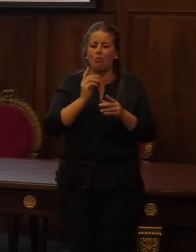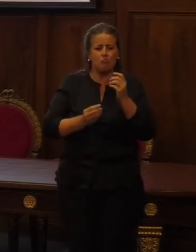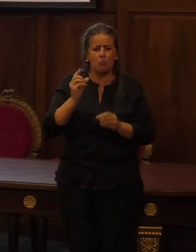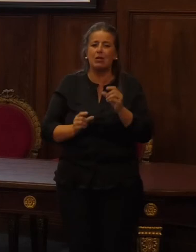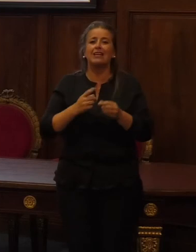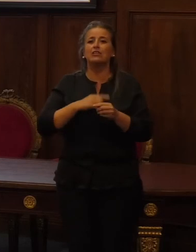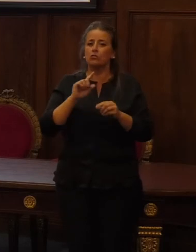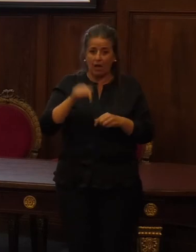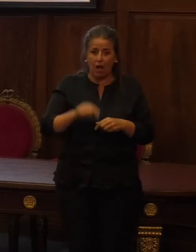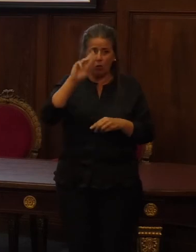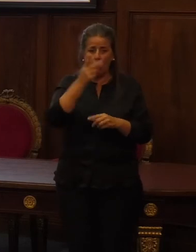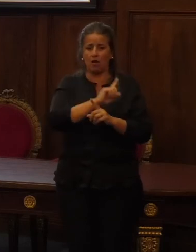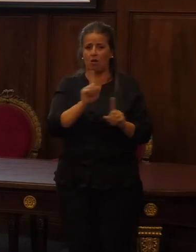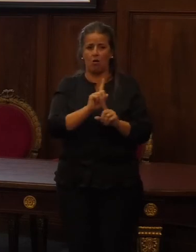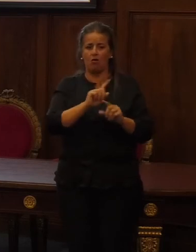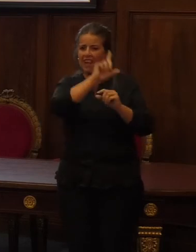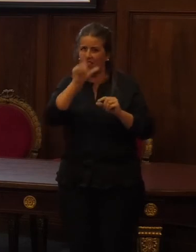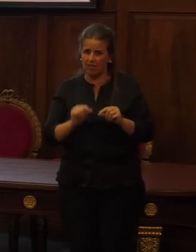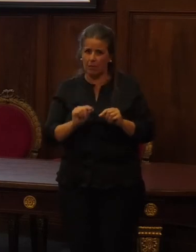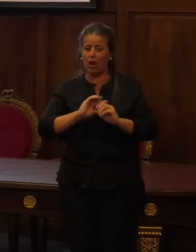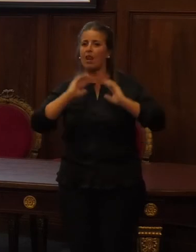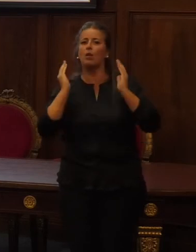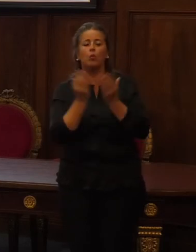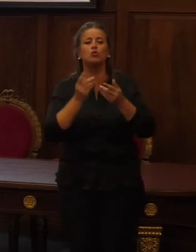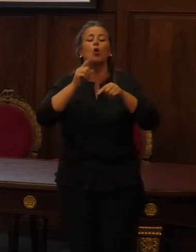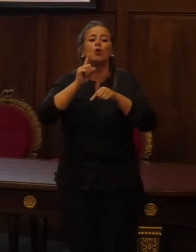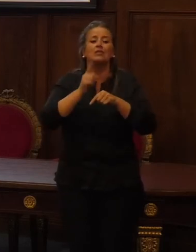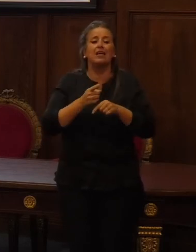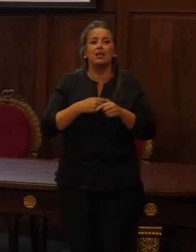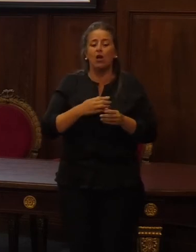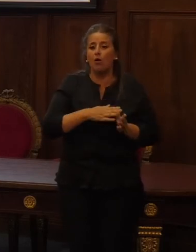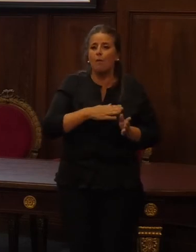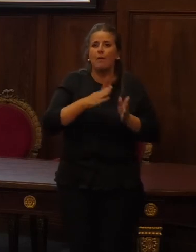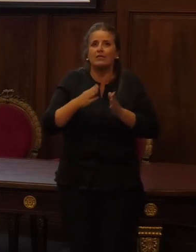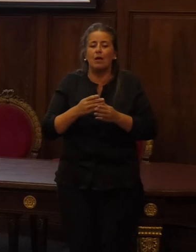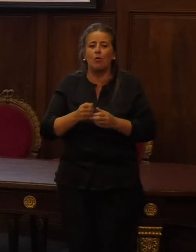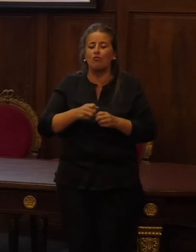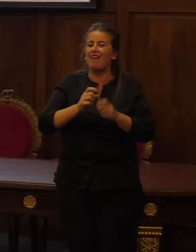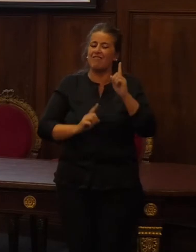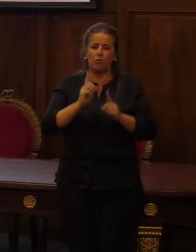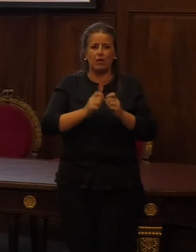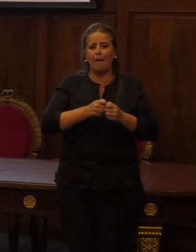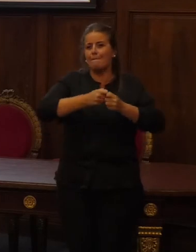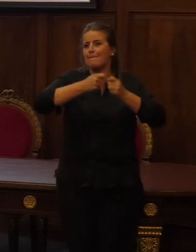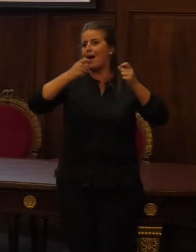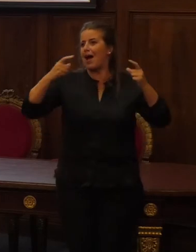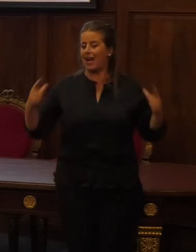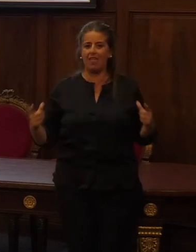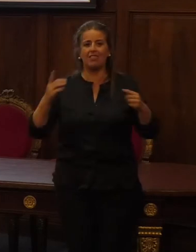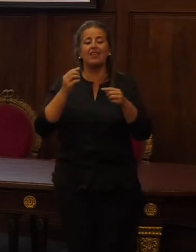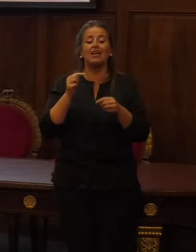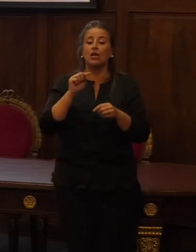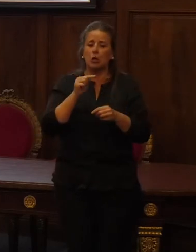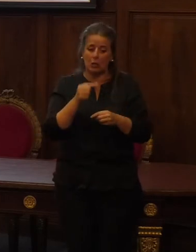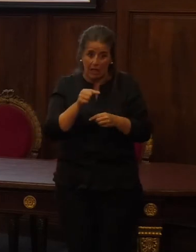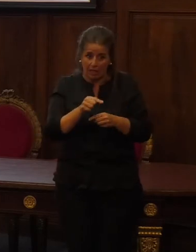el mundo y fue particularmente en América Latina. Pero pasamos a ser una de las facultades más grandes y nunca